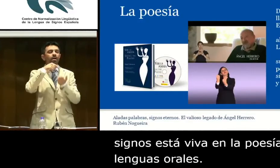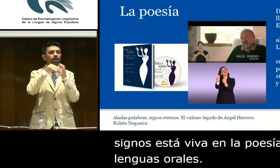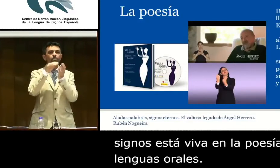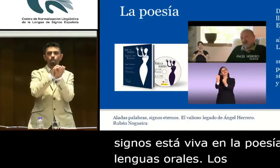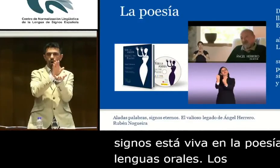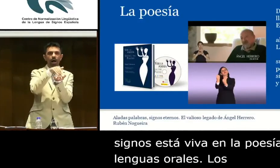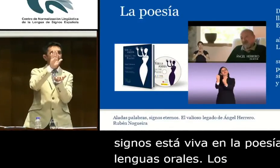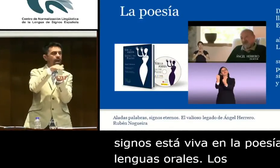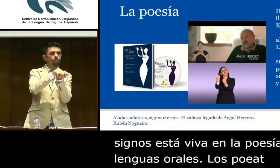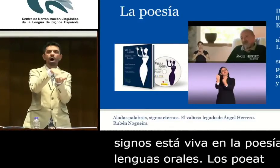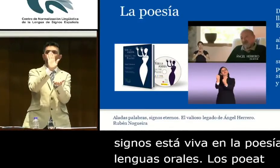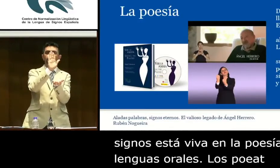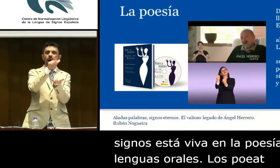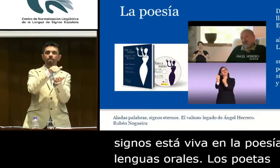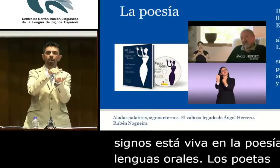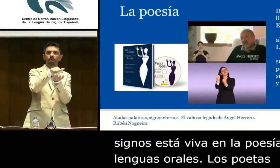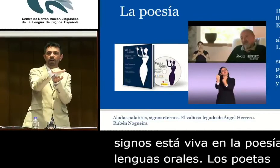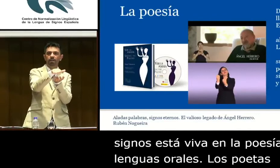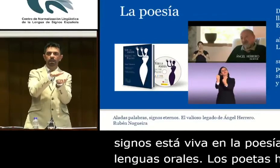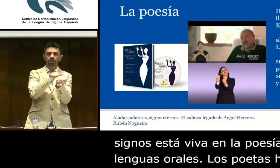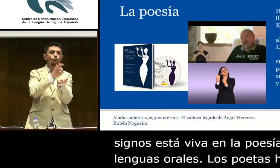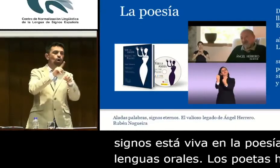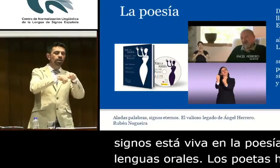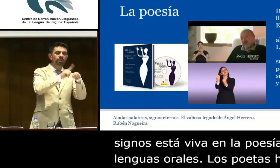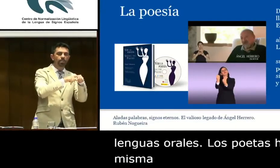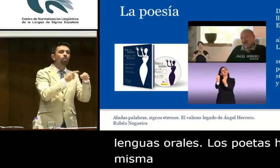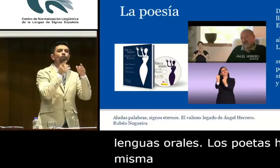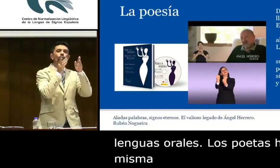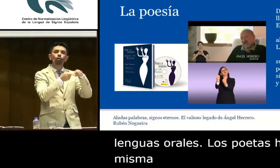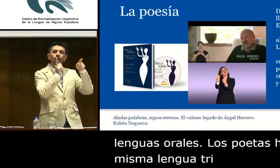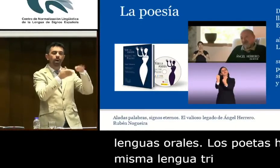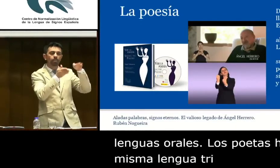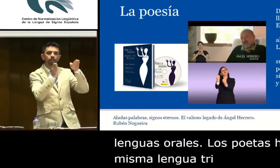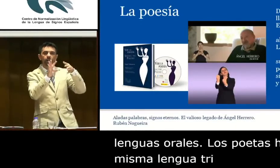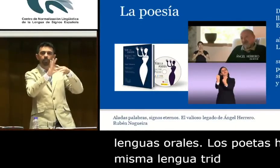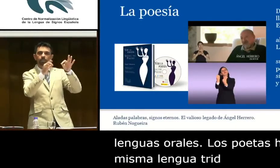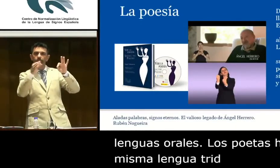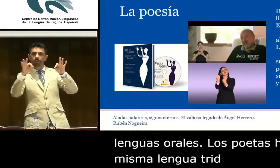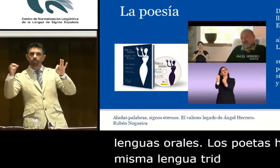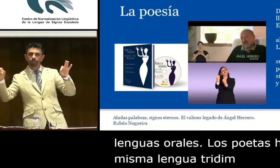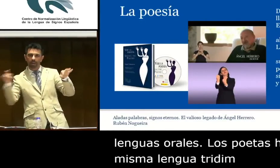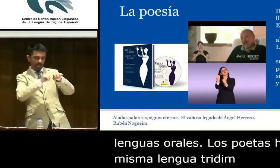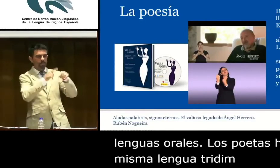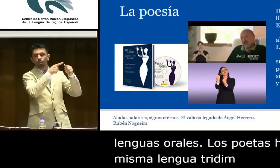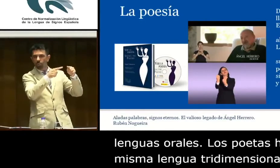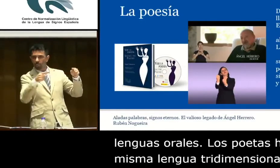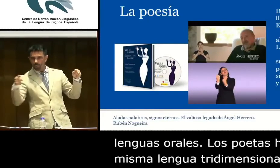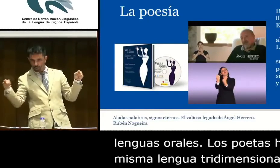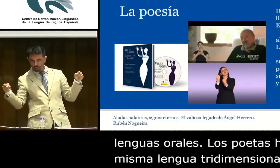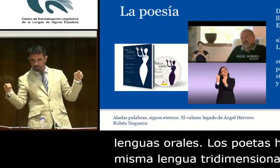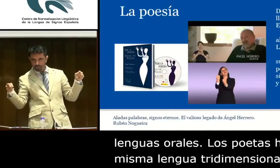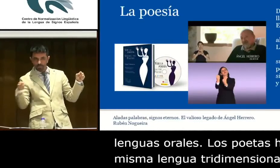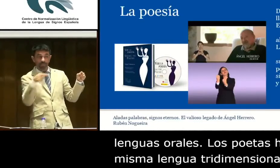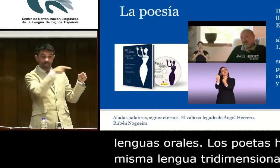Arriba, abajo, delante, detrás, antes, después. Y sus